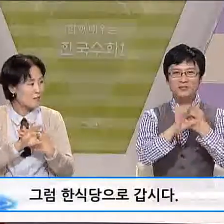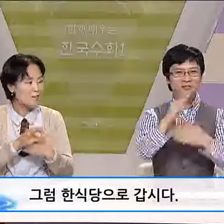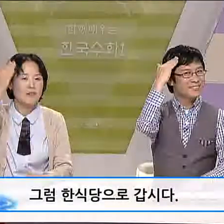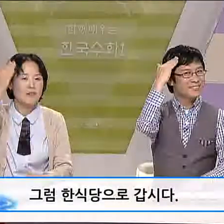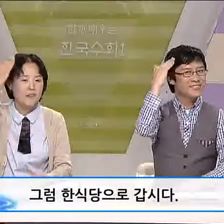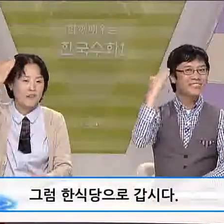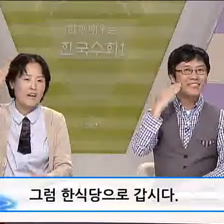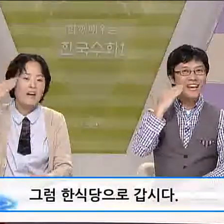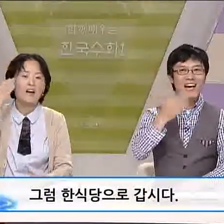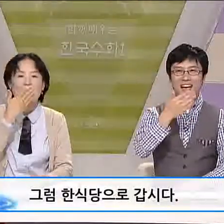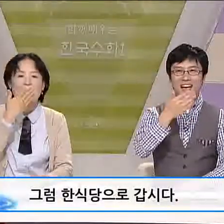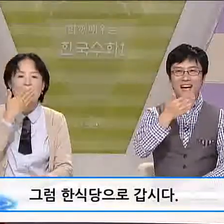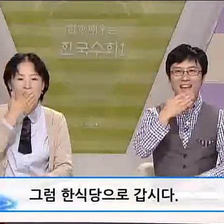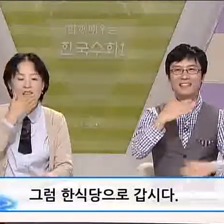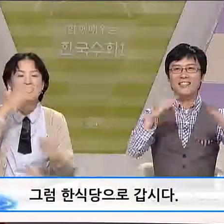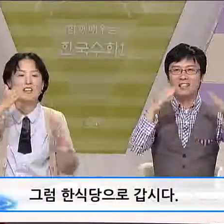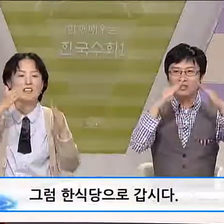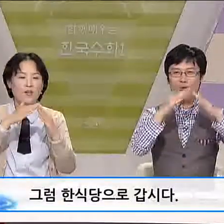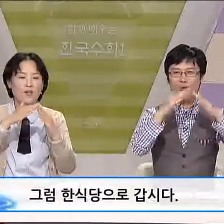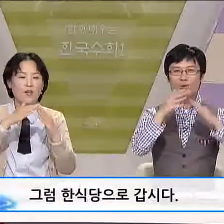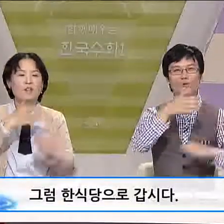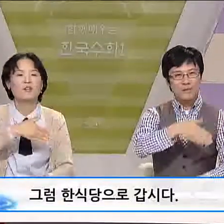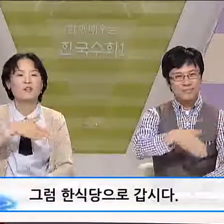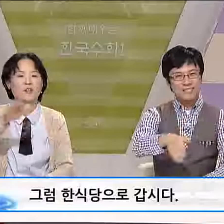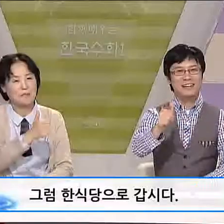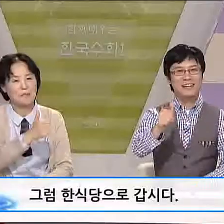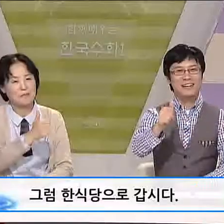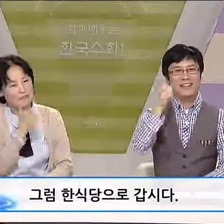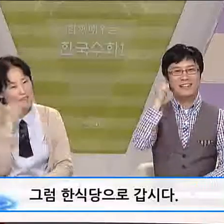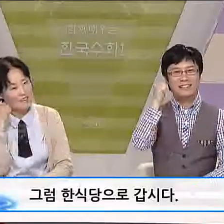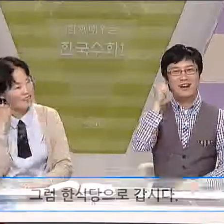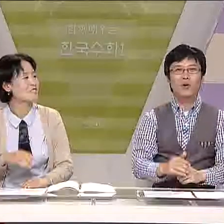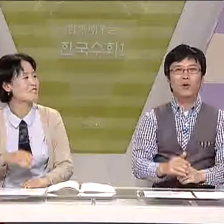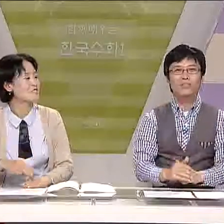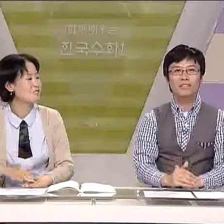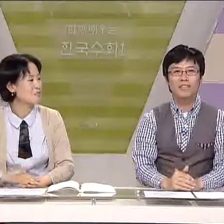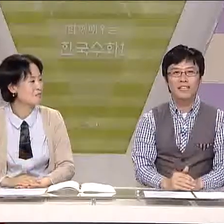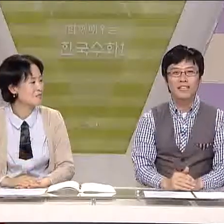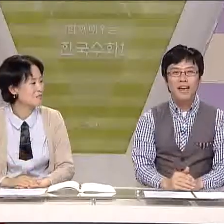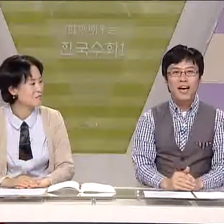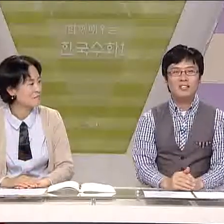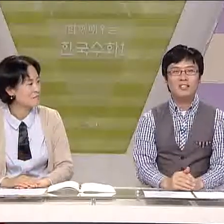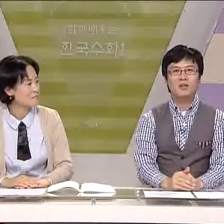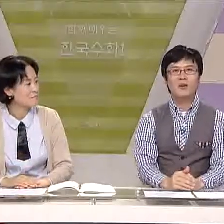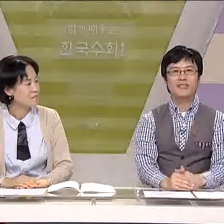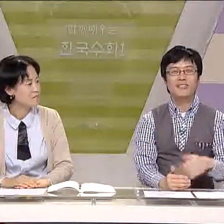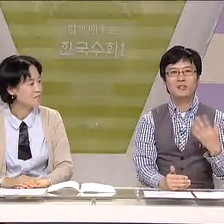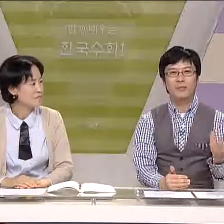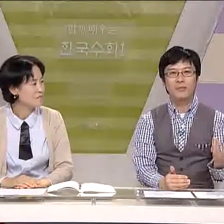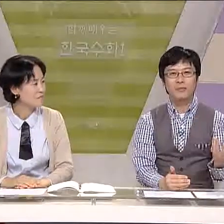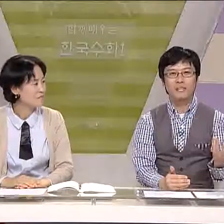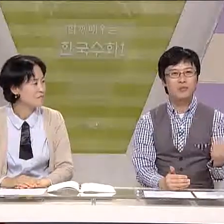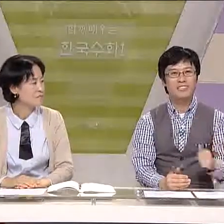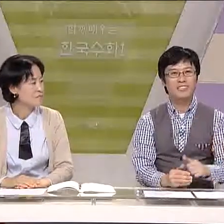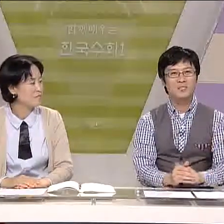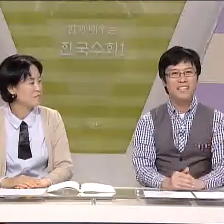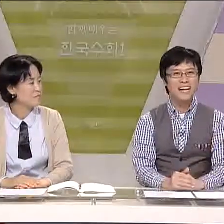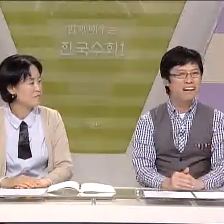한식당으로 갑시다. 갑시다. 자 우리 정원 학생이 한식당으로 가자라는 표현 한번 해보시겠습니까?